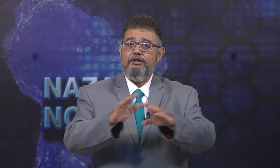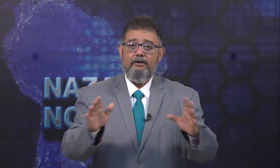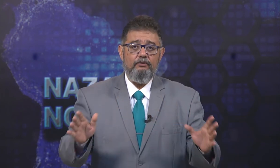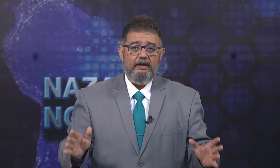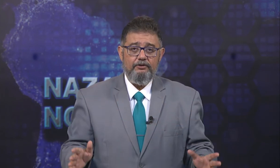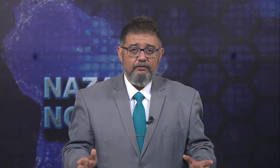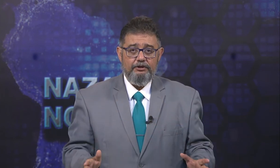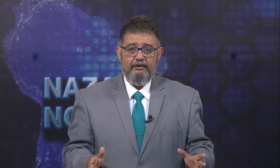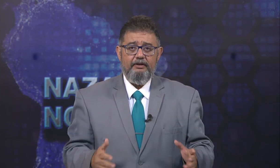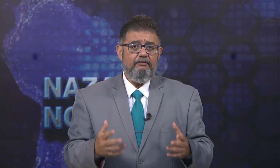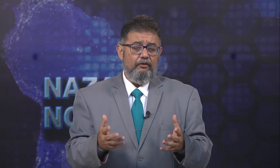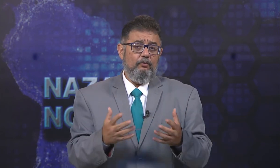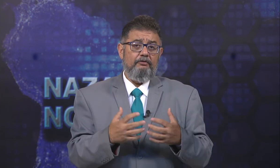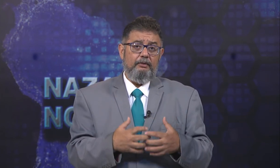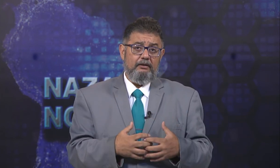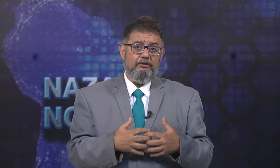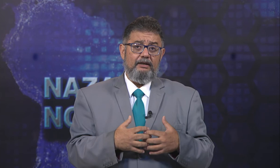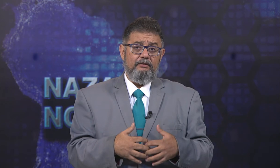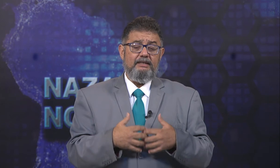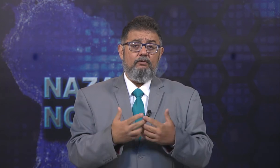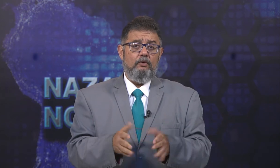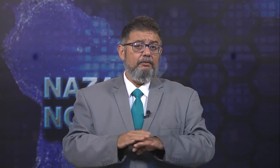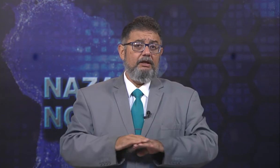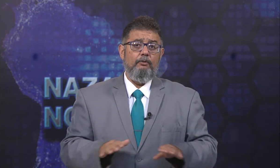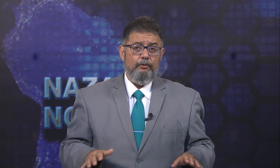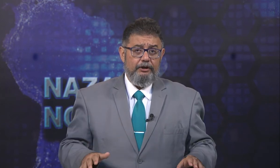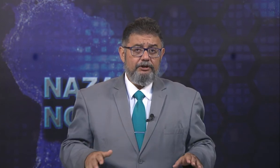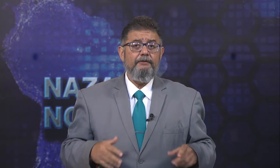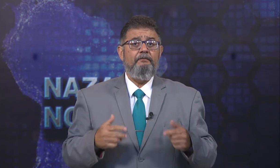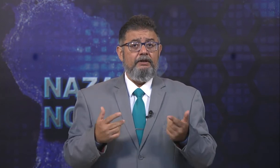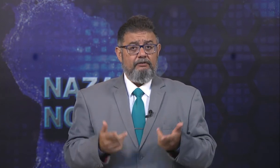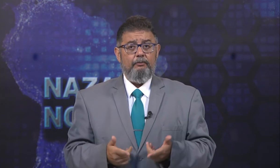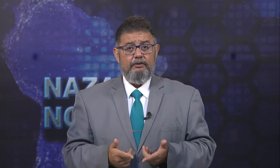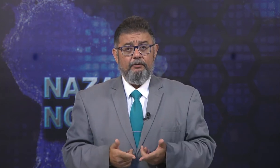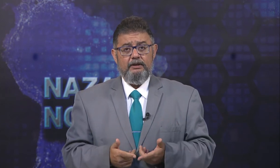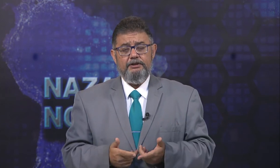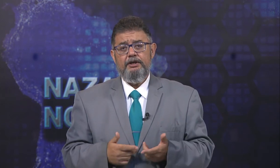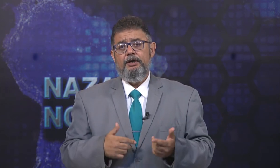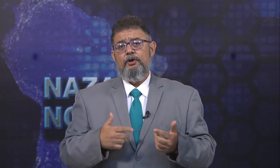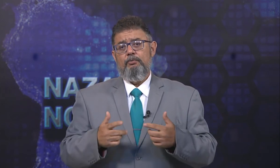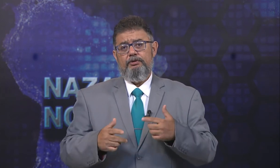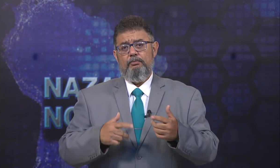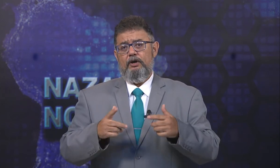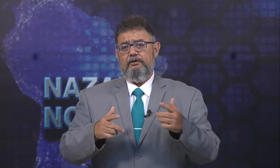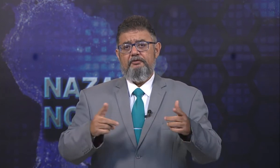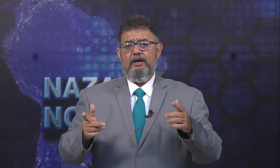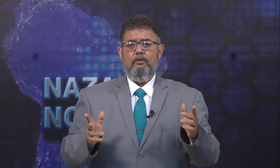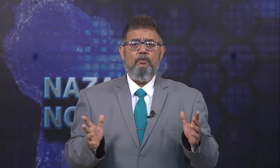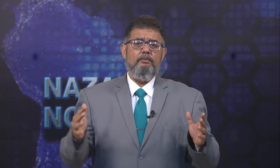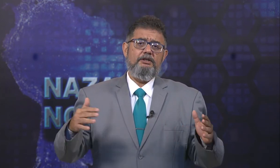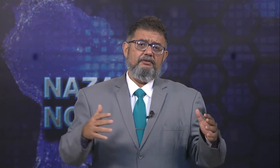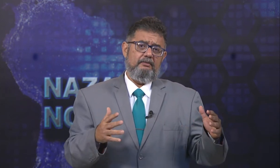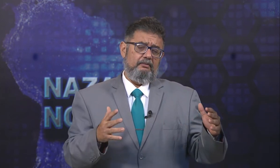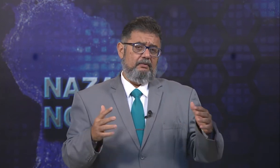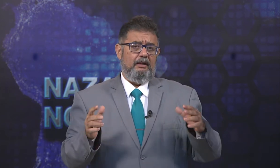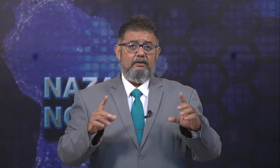não está contente com o que está vendo. Foi um movimento de natureza econômica e não política. Isso é muito importante. Muito embora, no final,